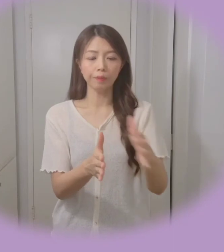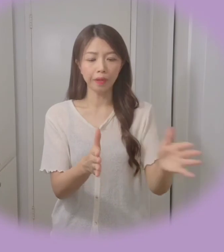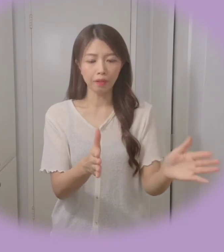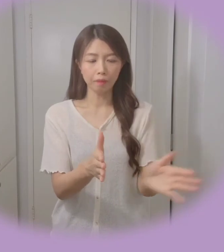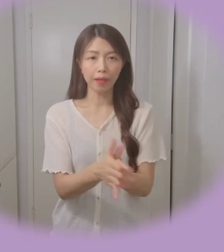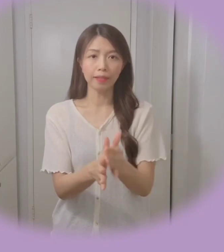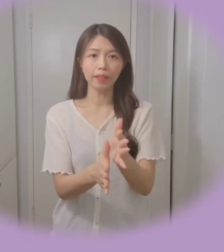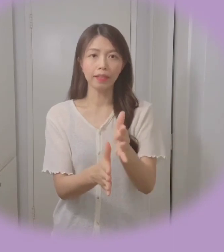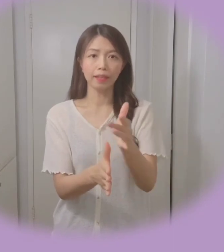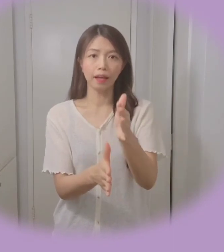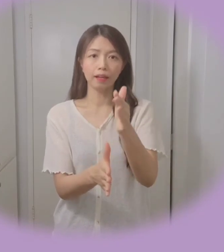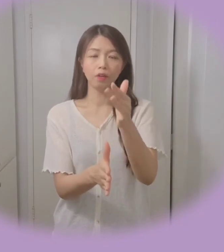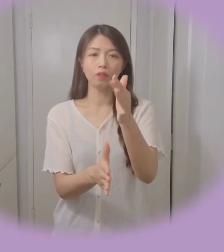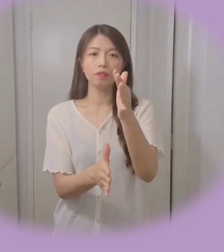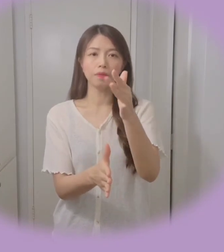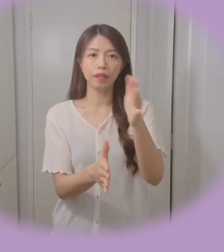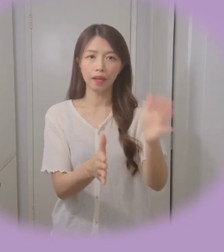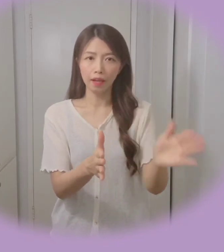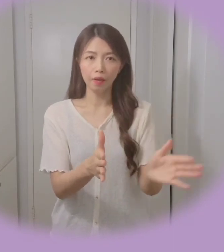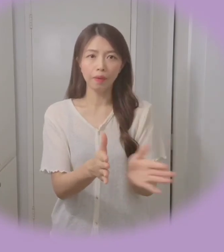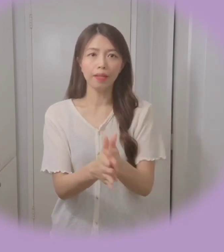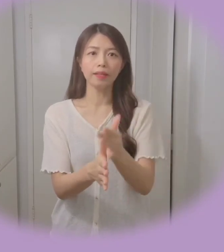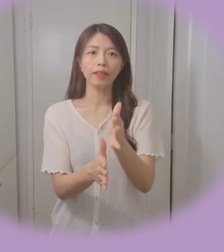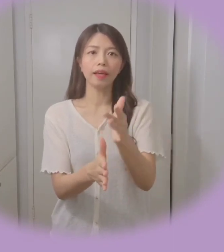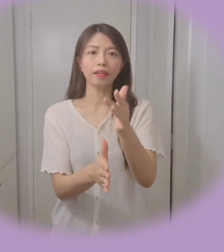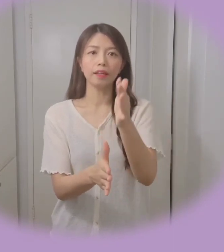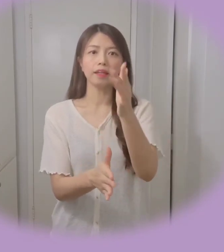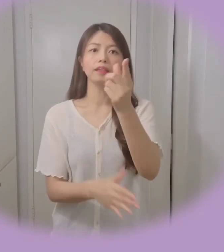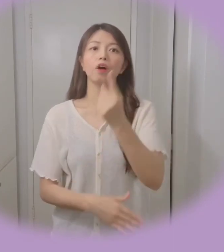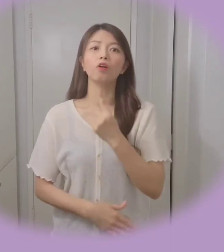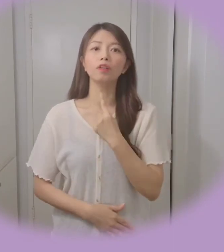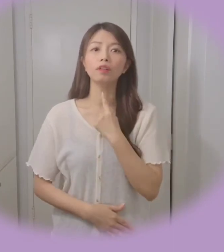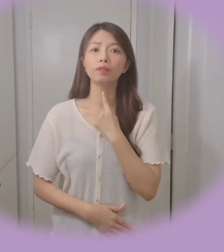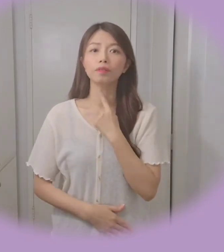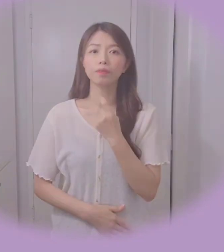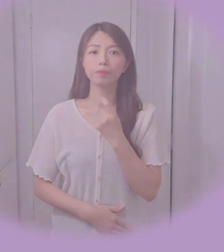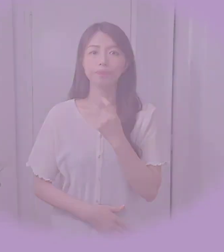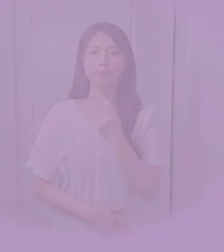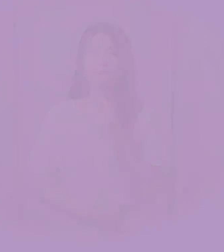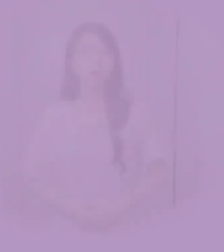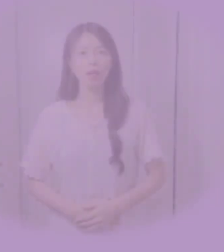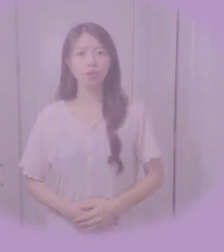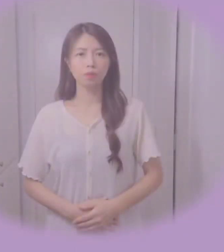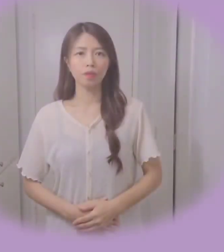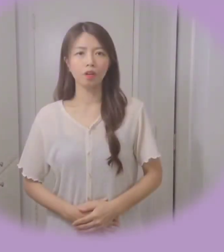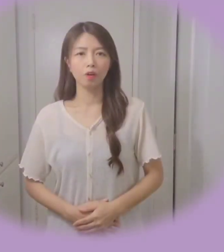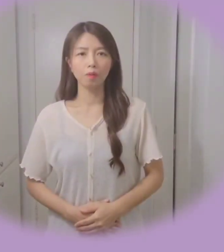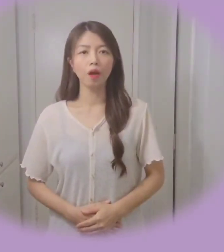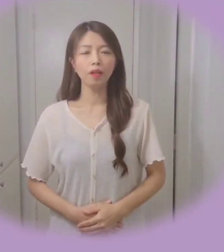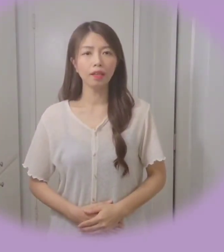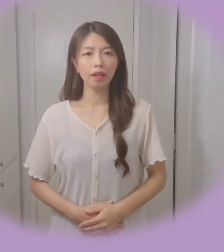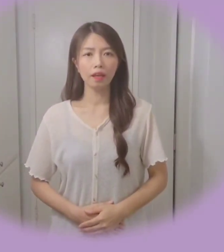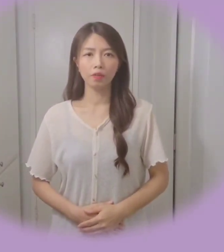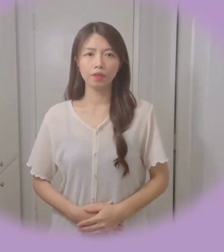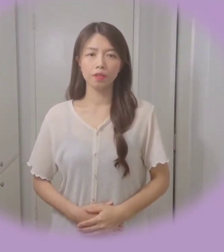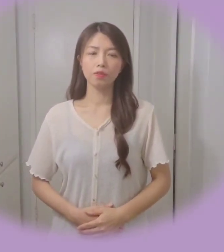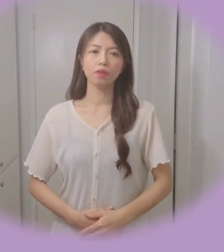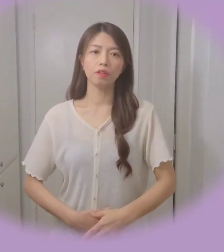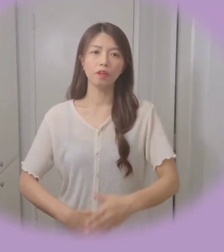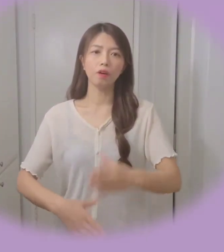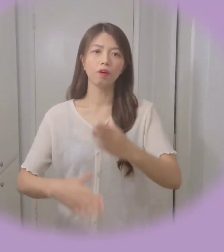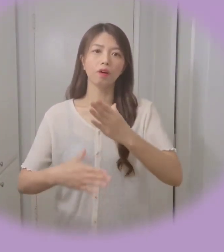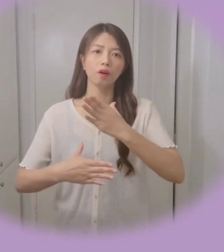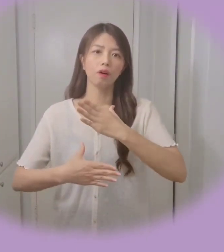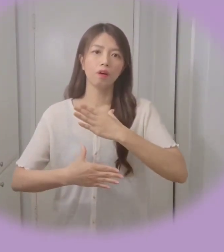올려가 주시면 반짝이다 이런 뜻입니다. 반짝이던. 편한 웃음처럼 편하다 라고 하는